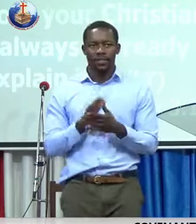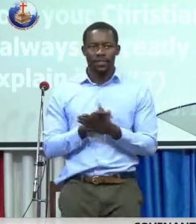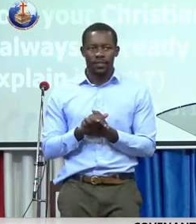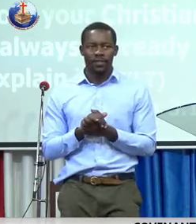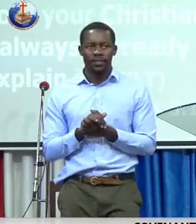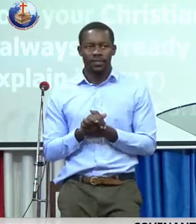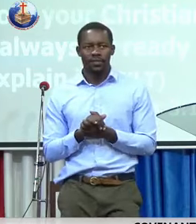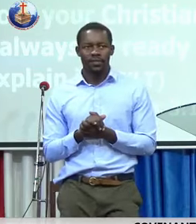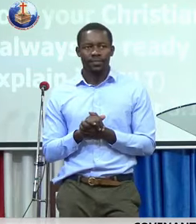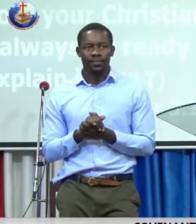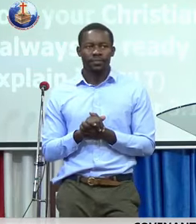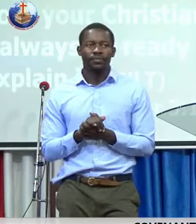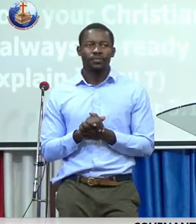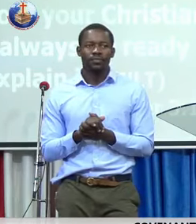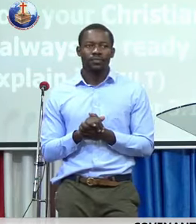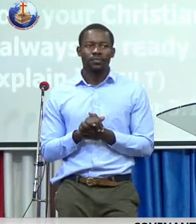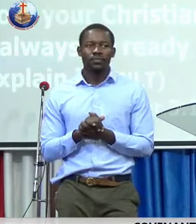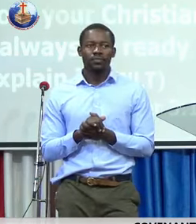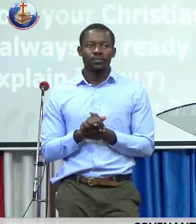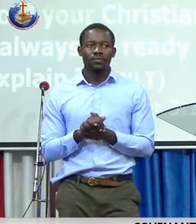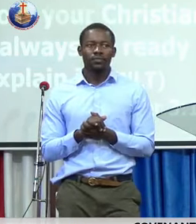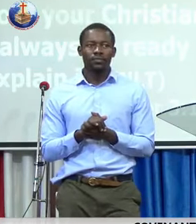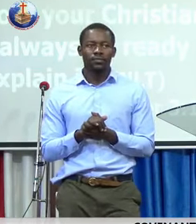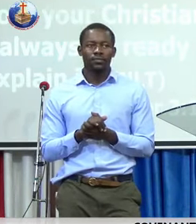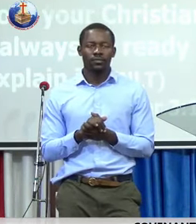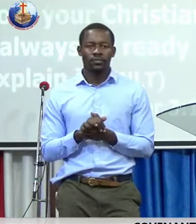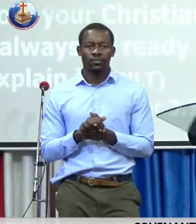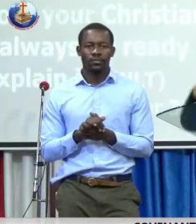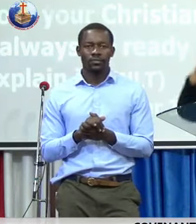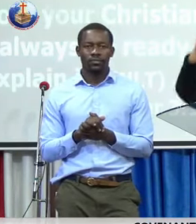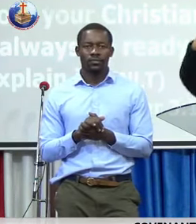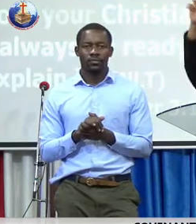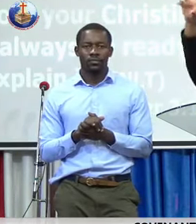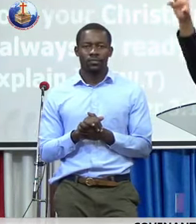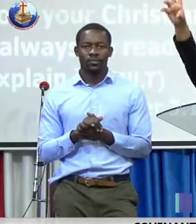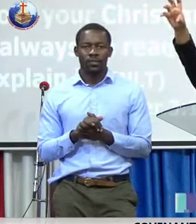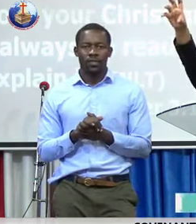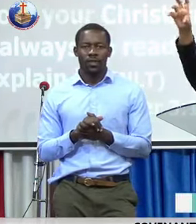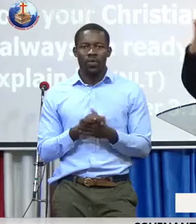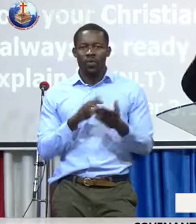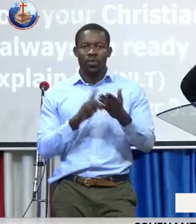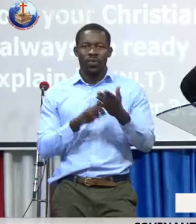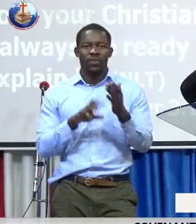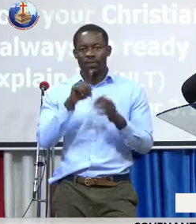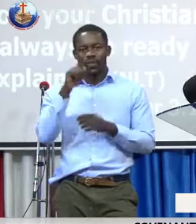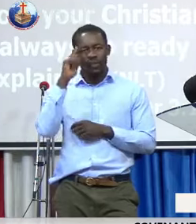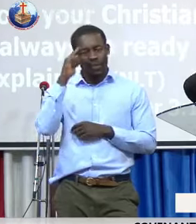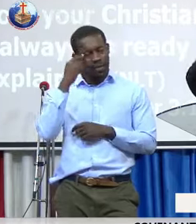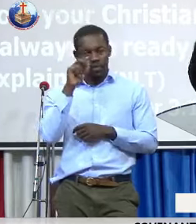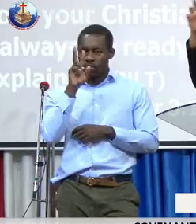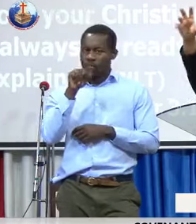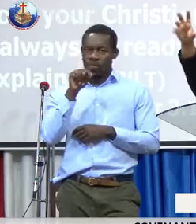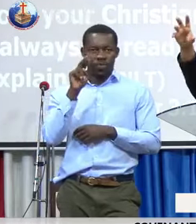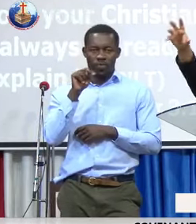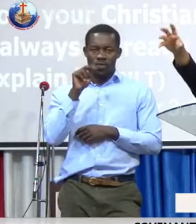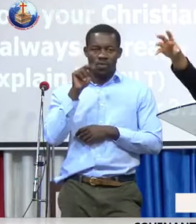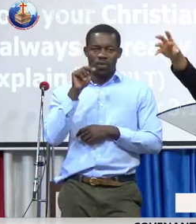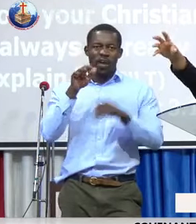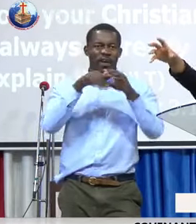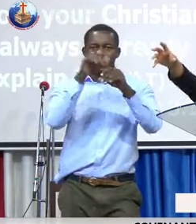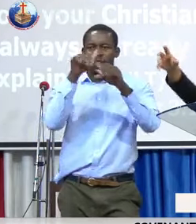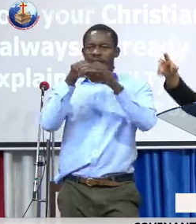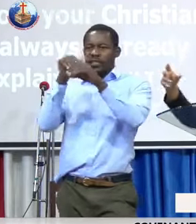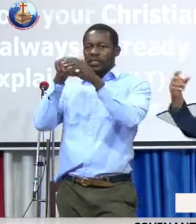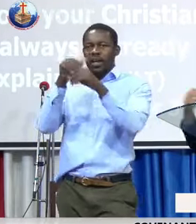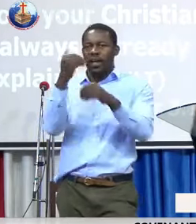jibu kwa kila ambacho tunakiamini. And more often than not, we think that it is someone out there. It is only reserved for someone out there who asks us